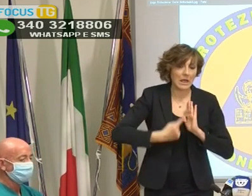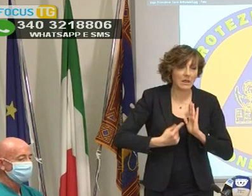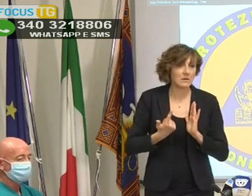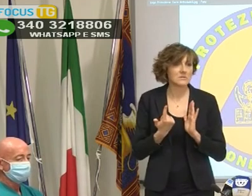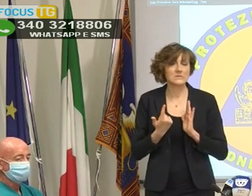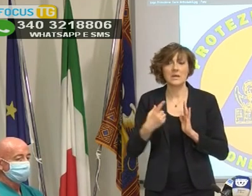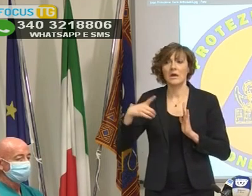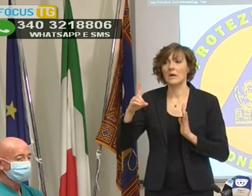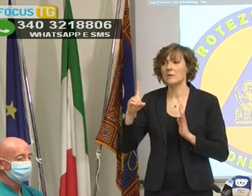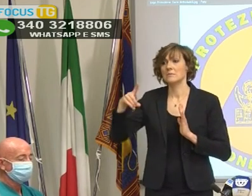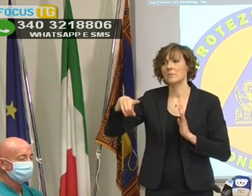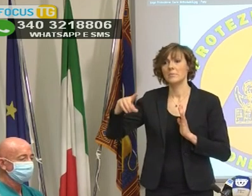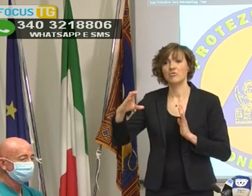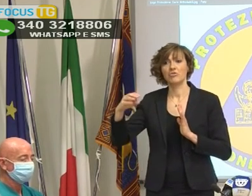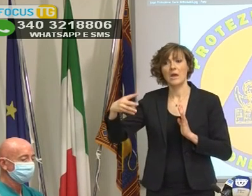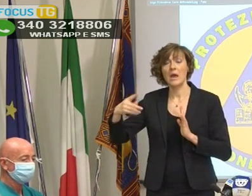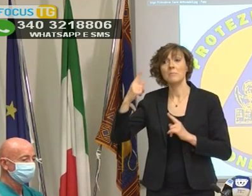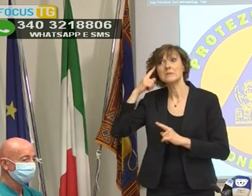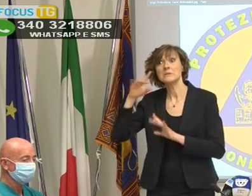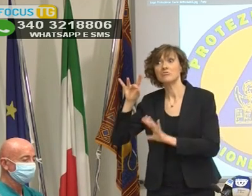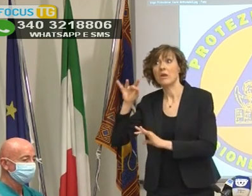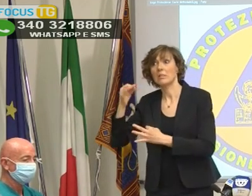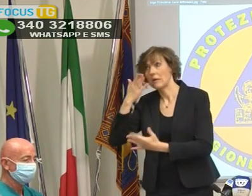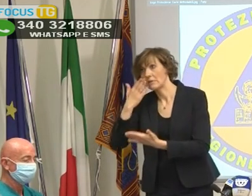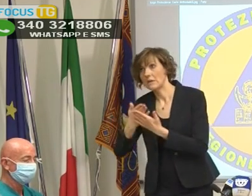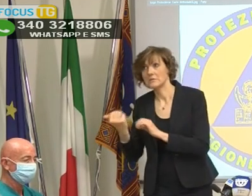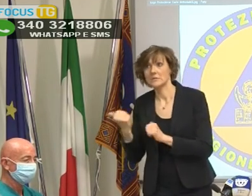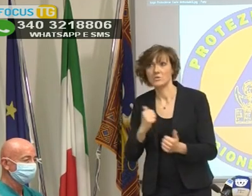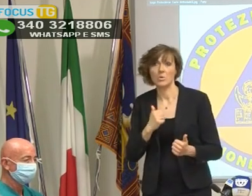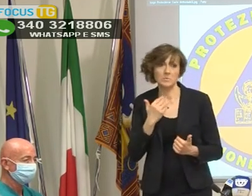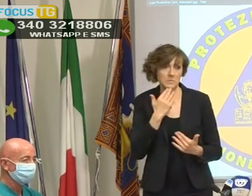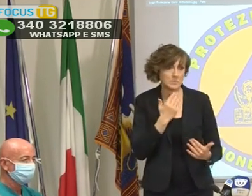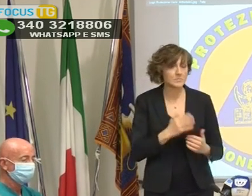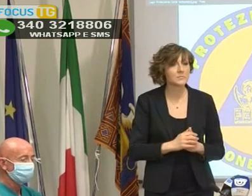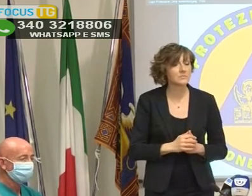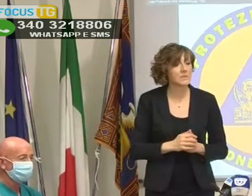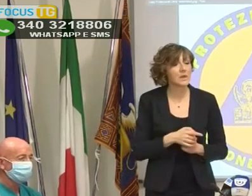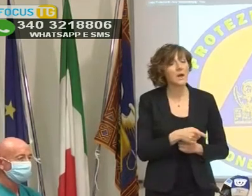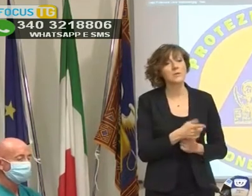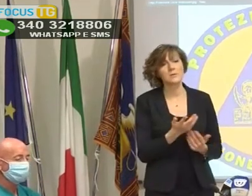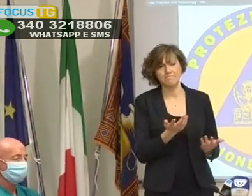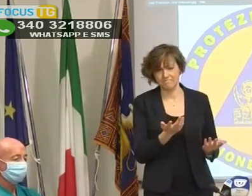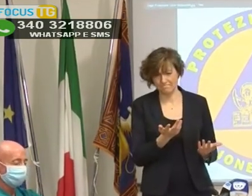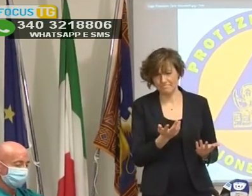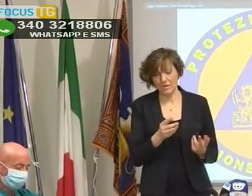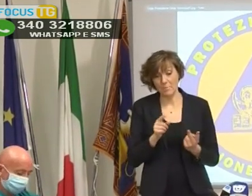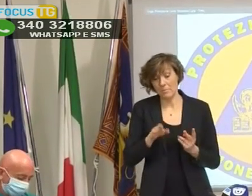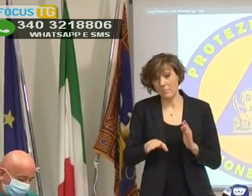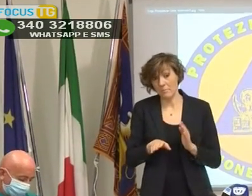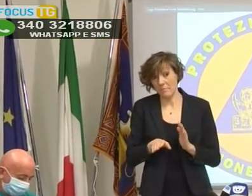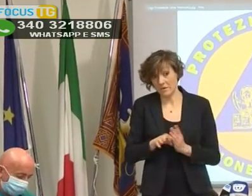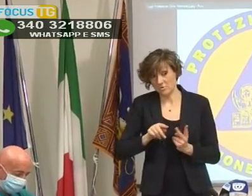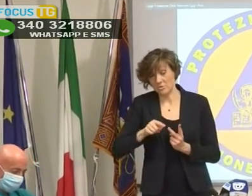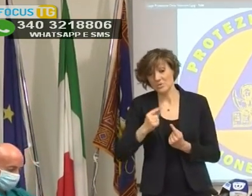qui di PCM, se secondo lei è una scelta opportuna oppure no, grazie. Ma guarda Marco, dalla seconda, lo stato